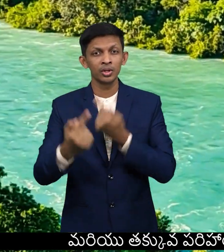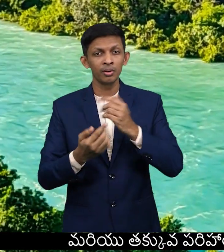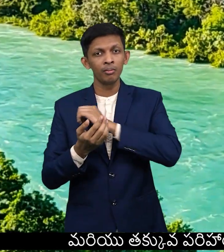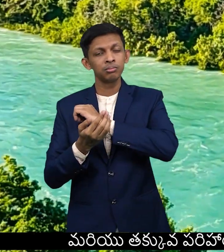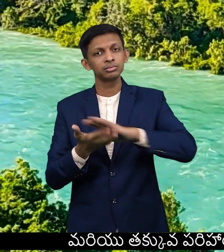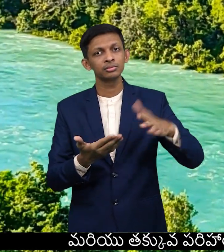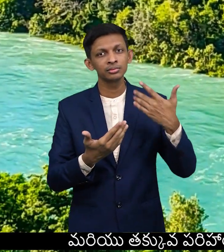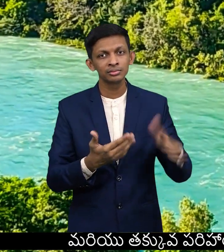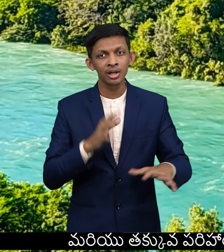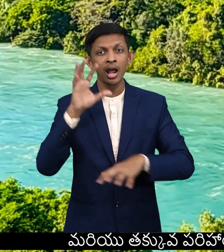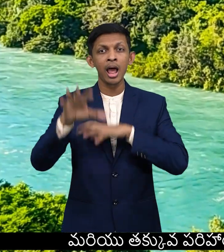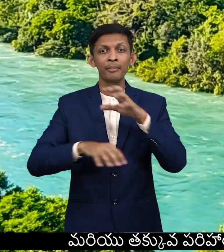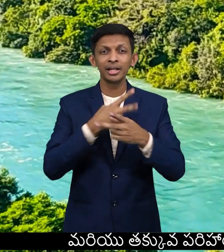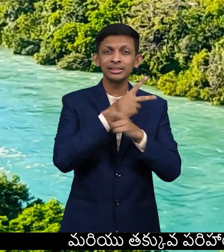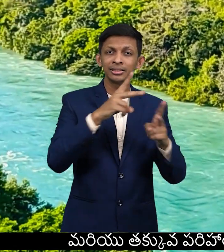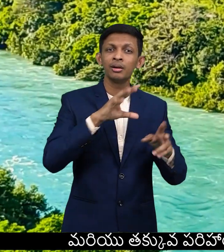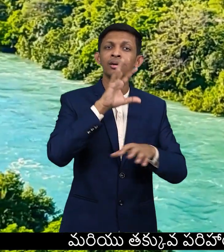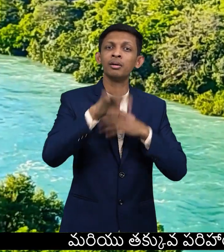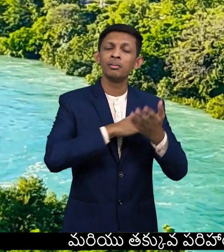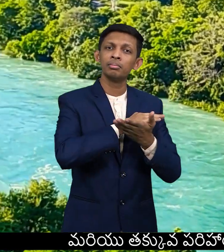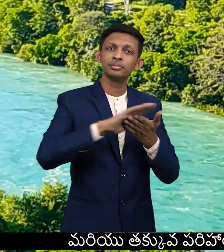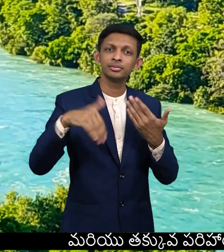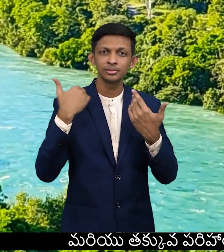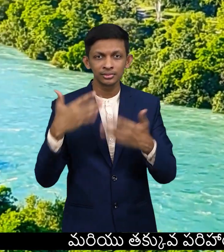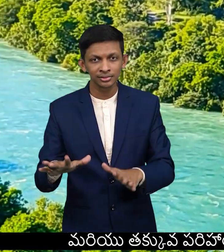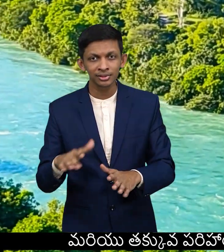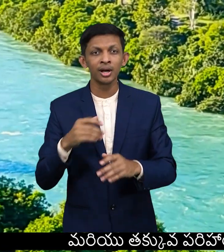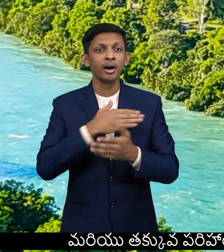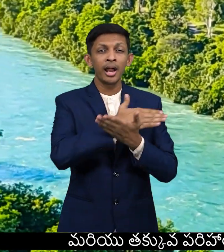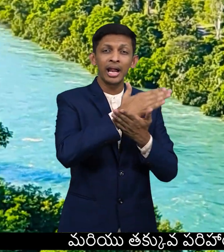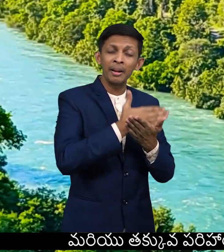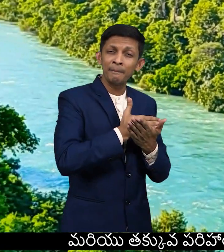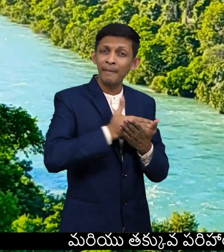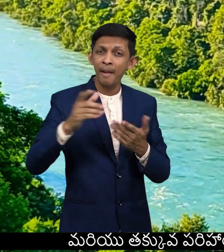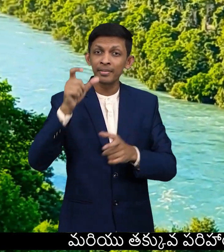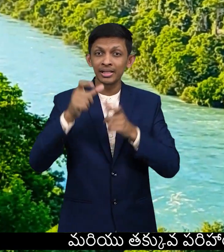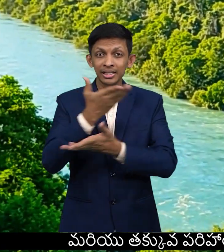మరియు తక్కువ పరిహారంతో ప్రజలను తొలగించడానికి దారితీసింది.